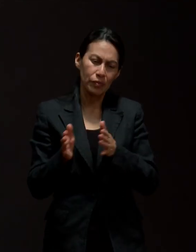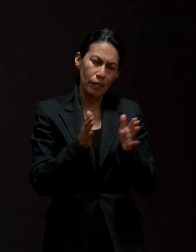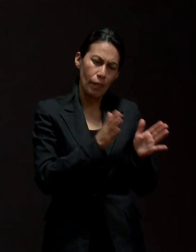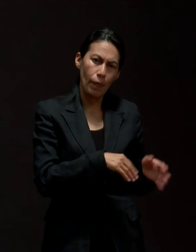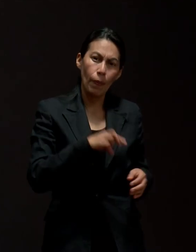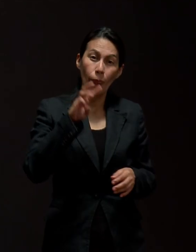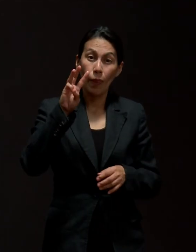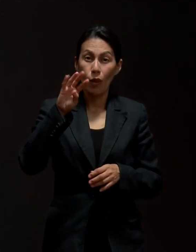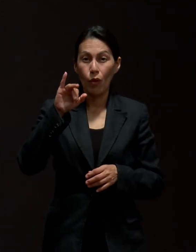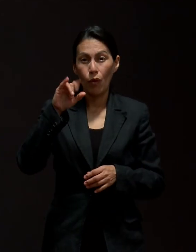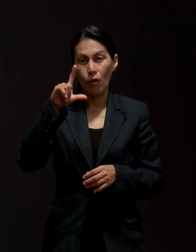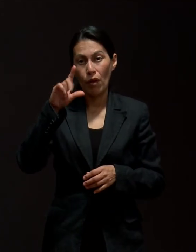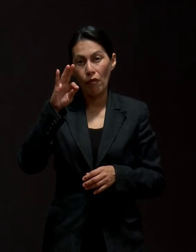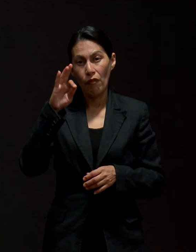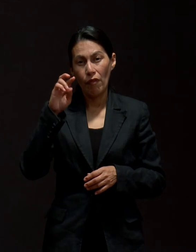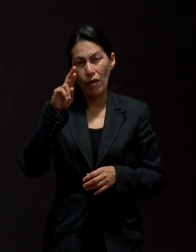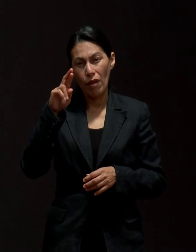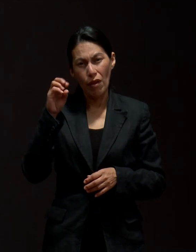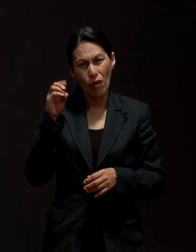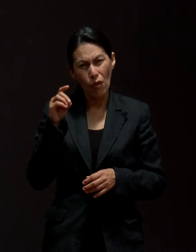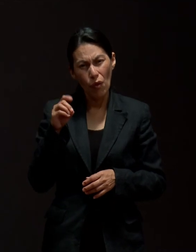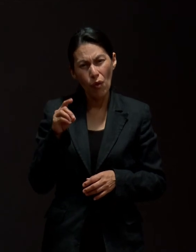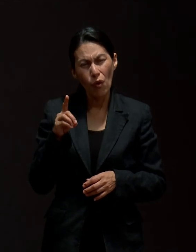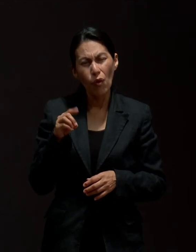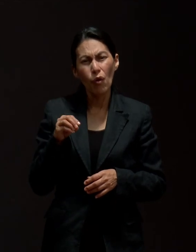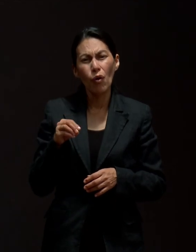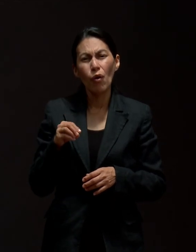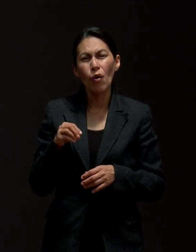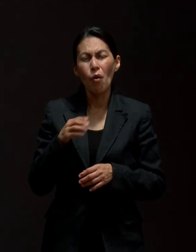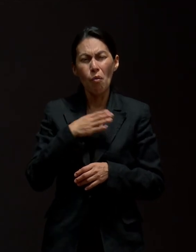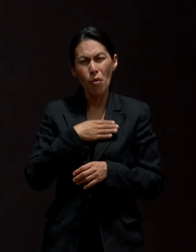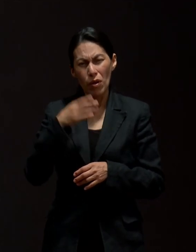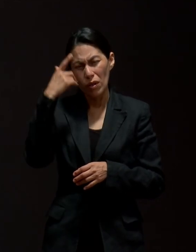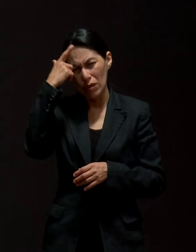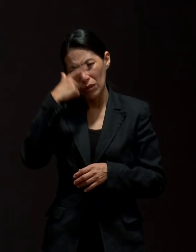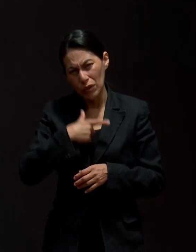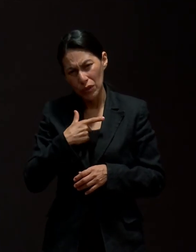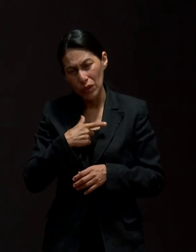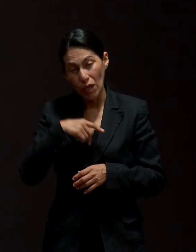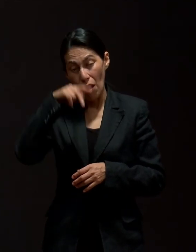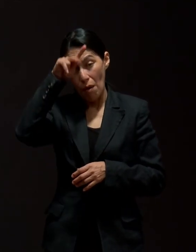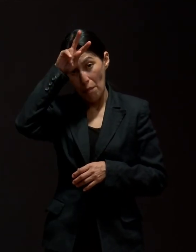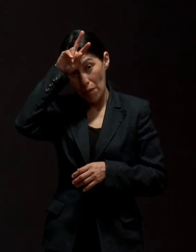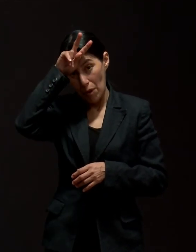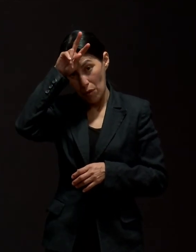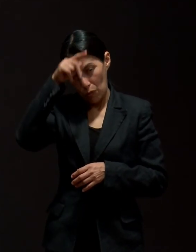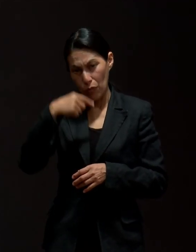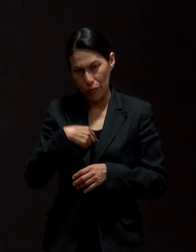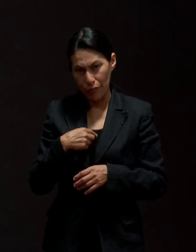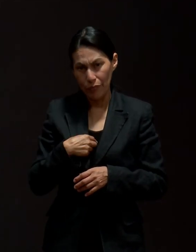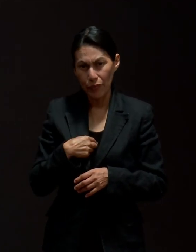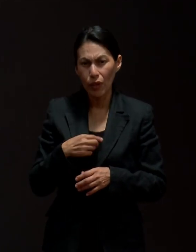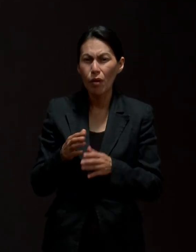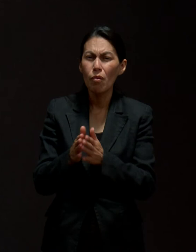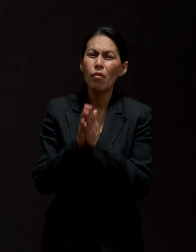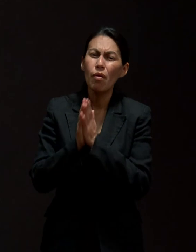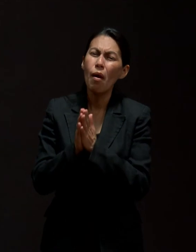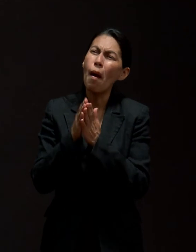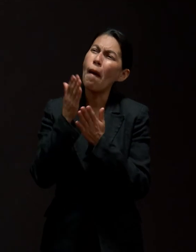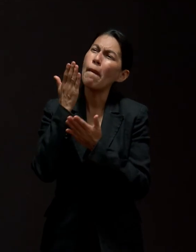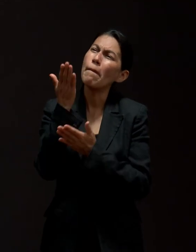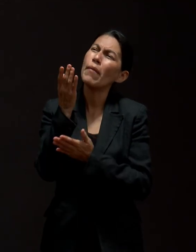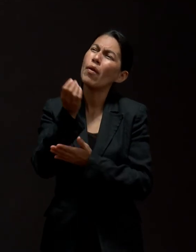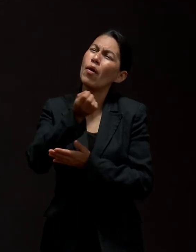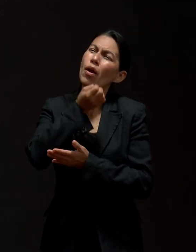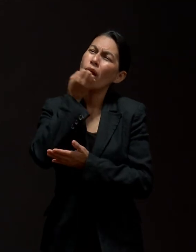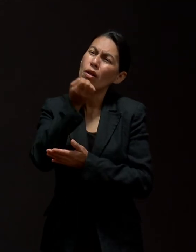Wilfredo Vázquez Soto, buenas noches desde Tacna, Perú. Pido por la conversión de mis